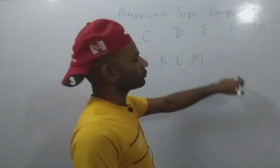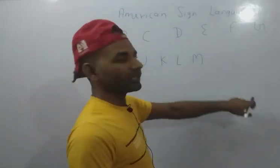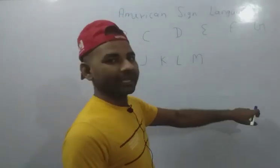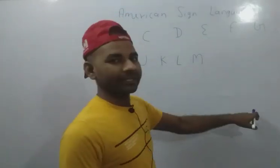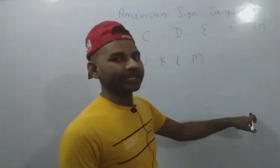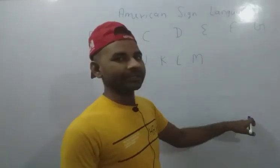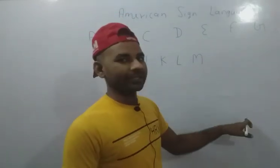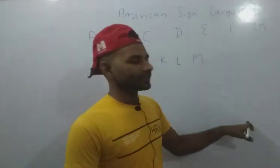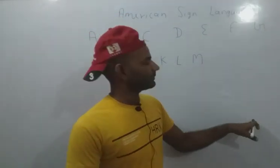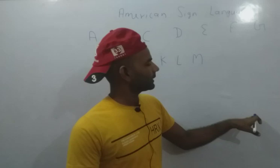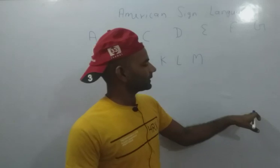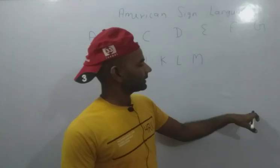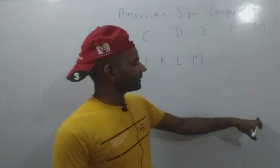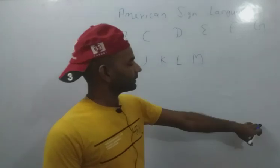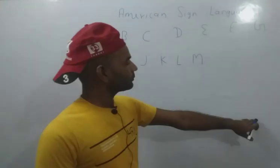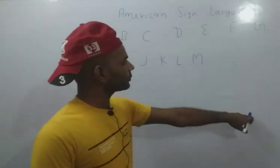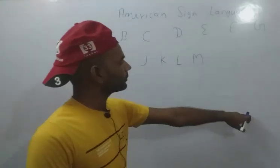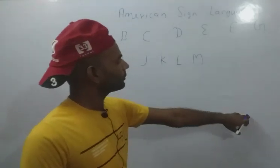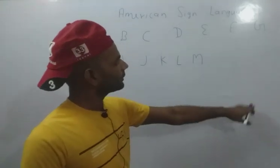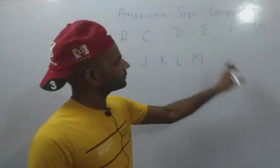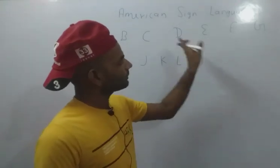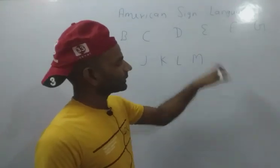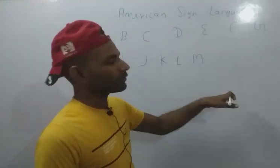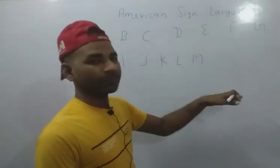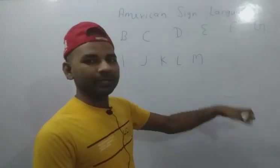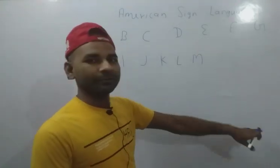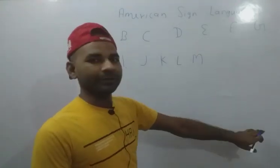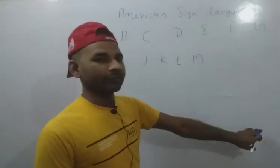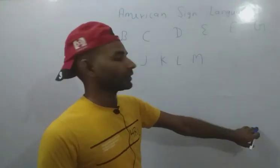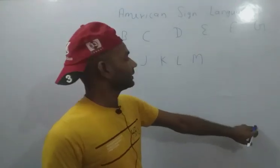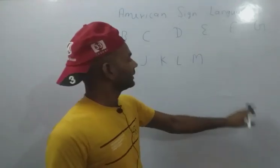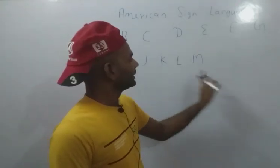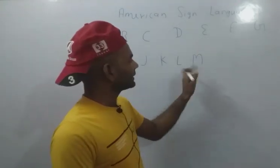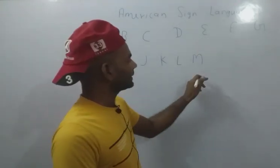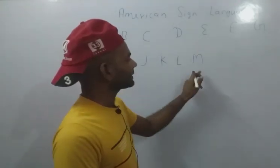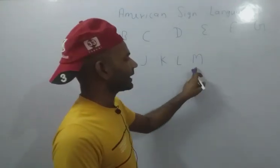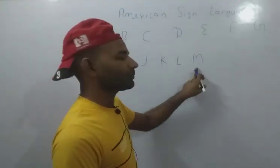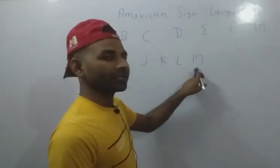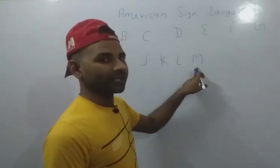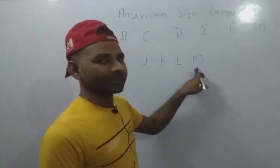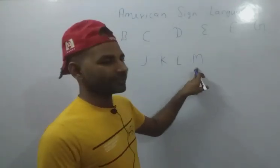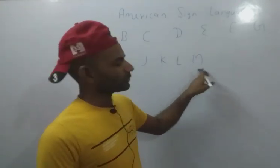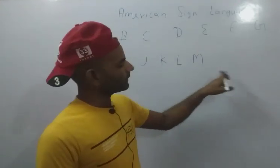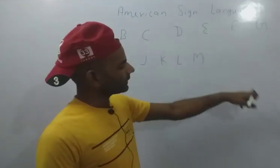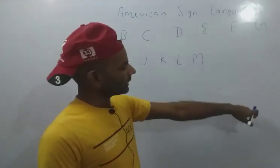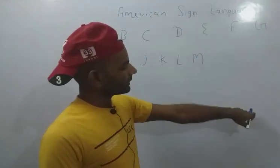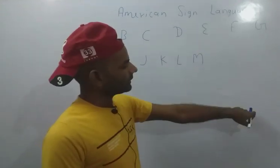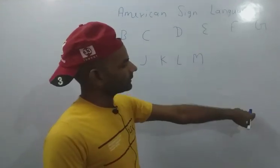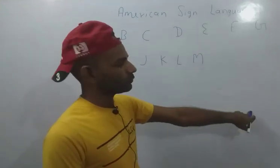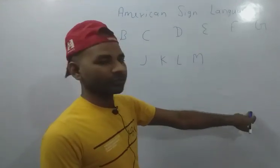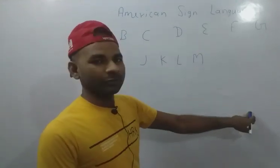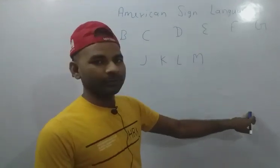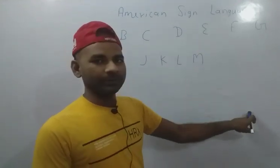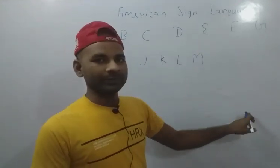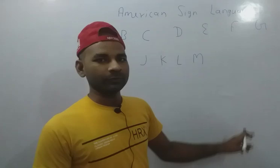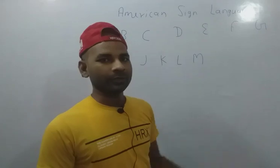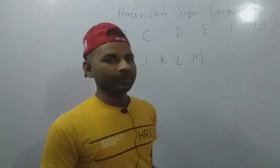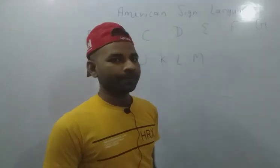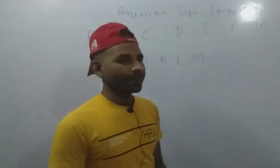लिखा नहीं है। दरअसल बात यह है कि अभी पूरा लिखूंगा और सब बताऊंगा, बड़ा लंबा वीडियो होगा, इसलिए आज M तक जान लीजिए, उसके बाद आगे दूसरी वीडियो में कभी बता दूंगा।